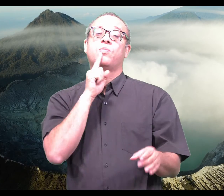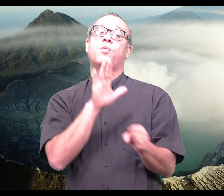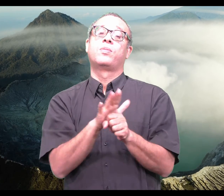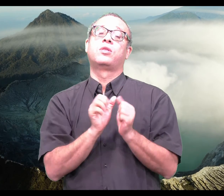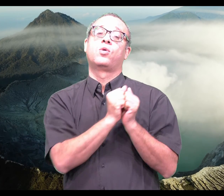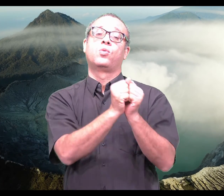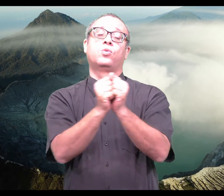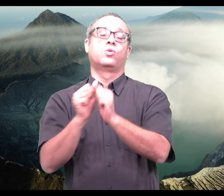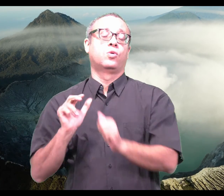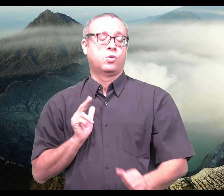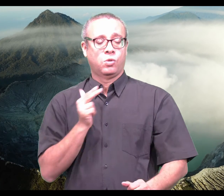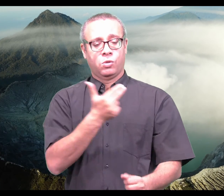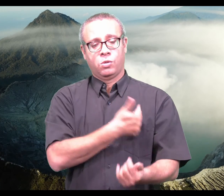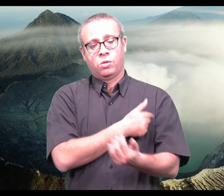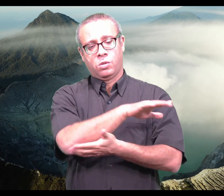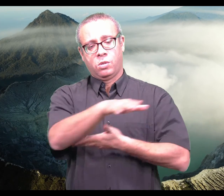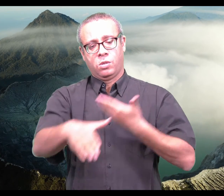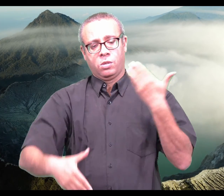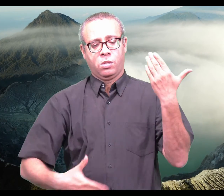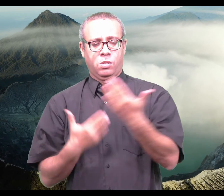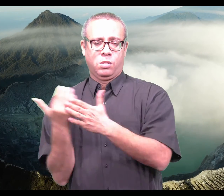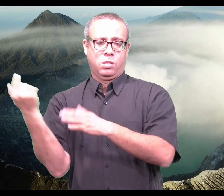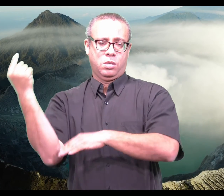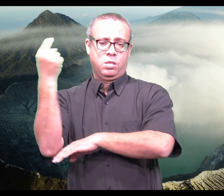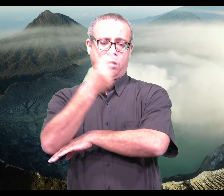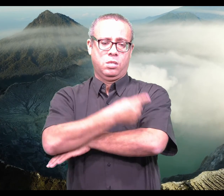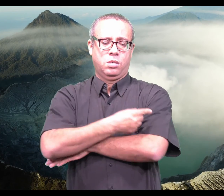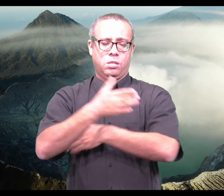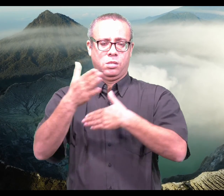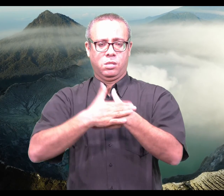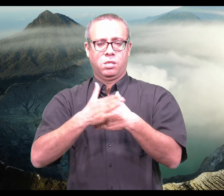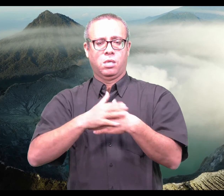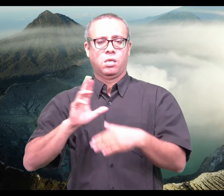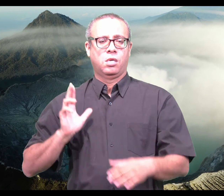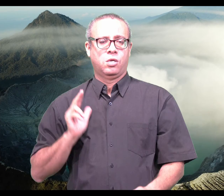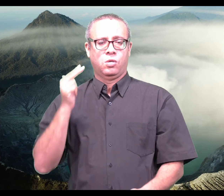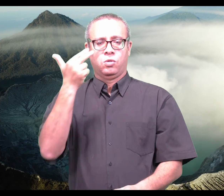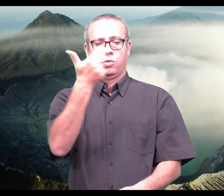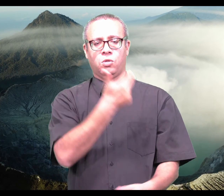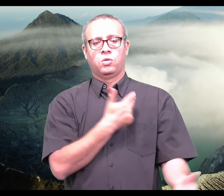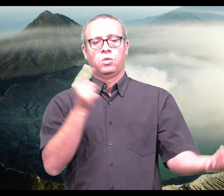nosotros todos los días, cerca de nosotros, hasta el fin del mundo.